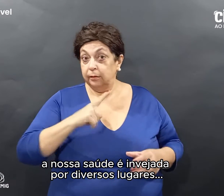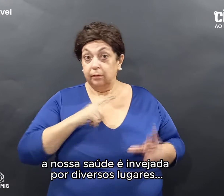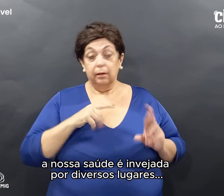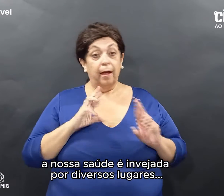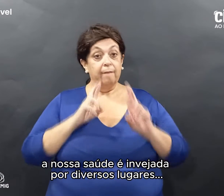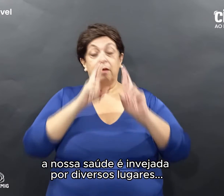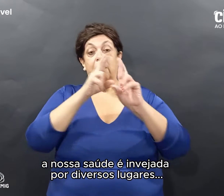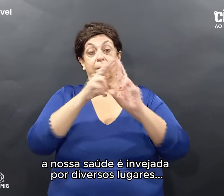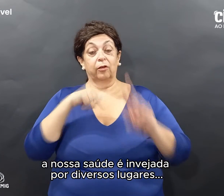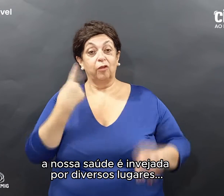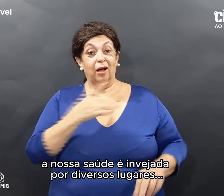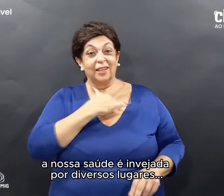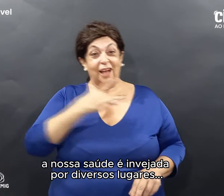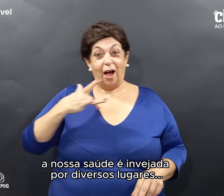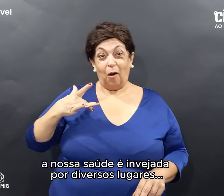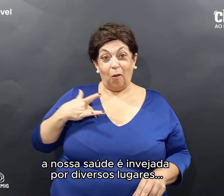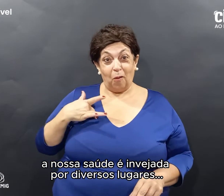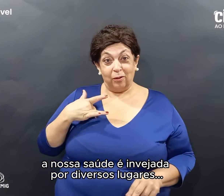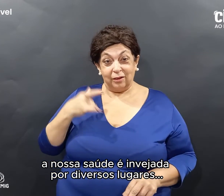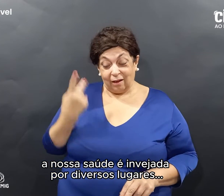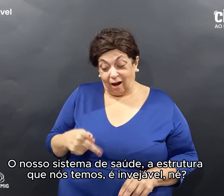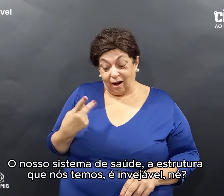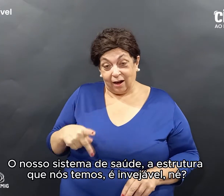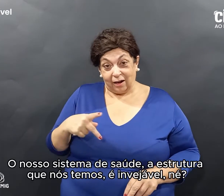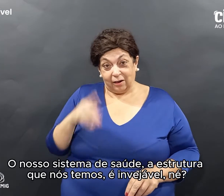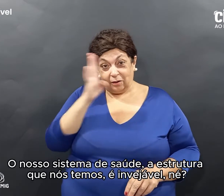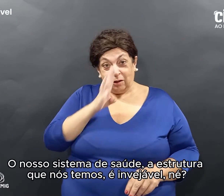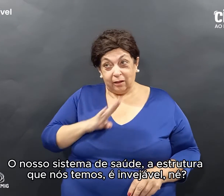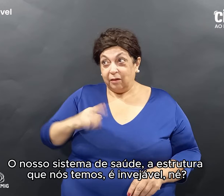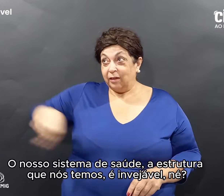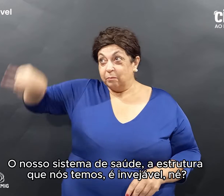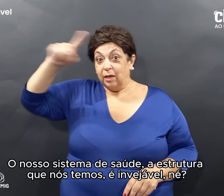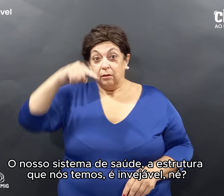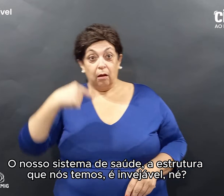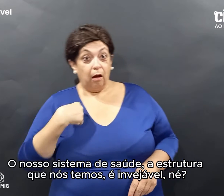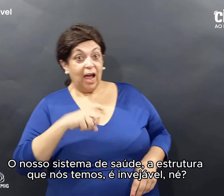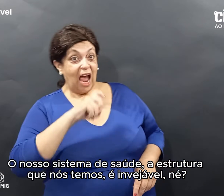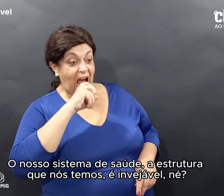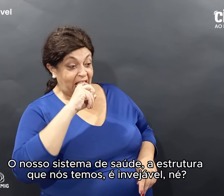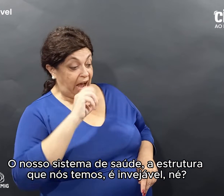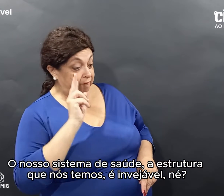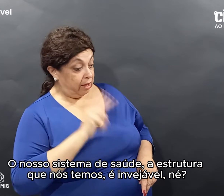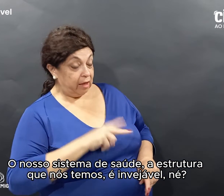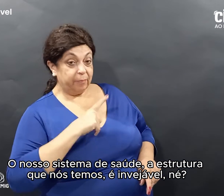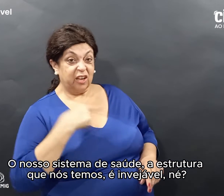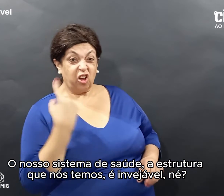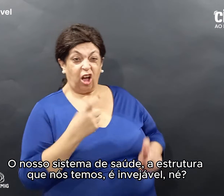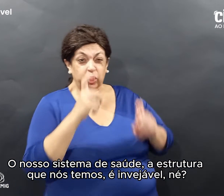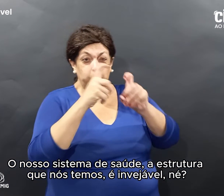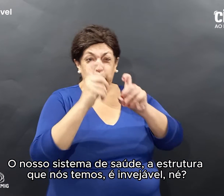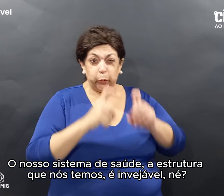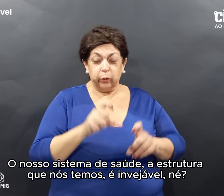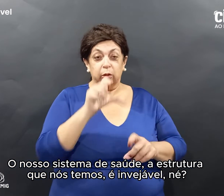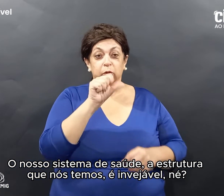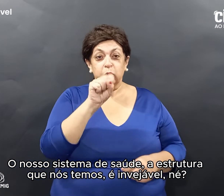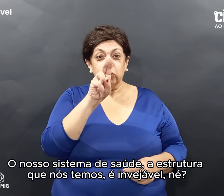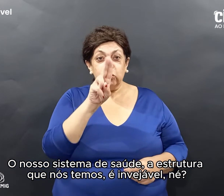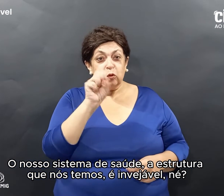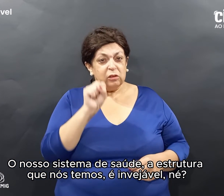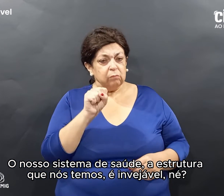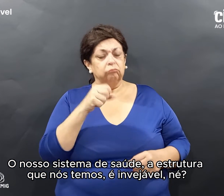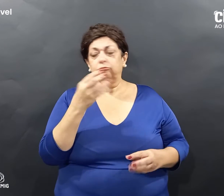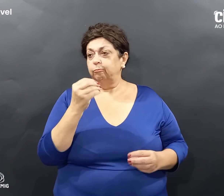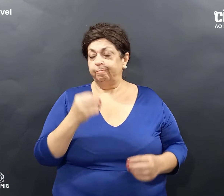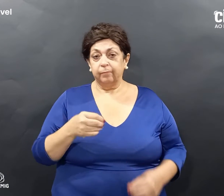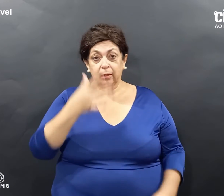nossa saúde é invejável por diversos lugares e... O nosso sistema de saúde, a estrutura que nós temos é